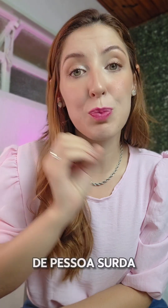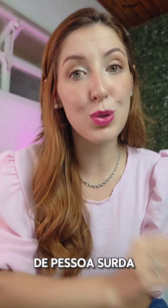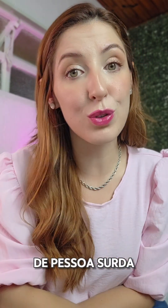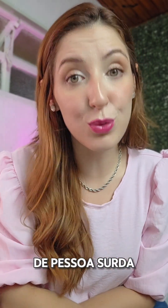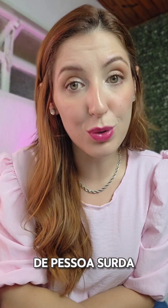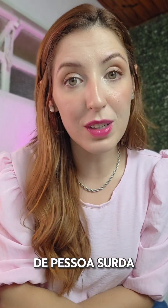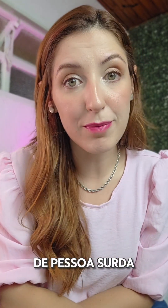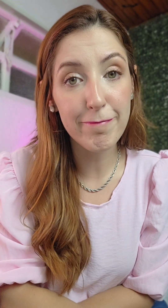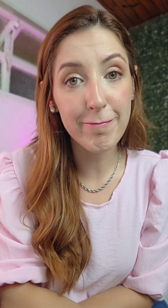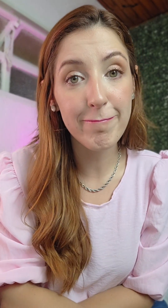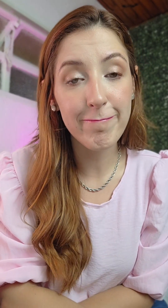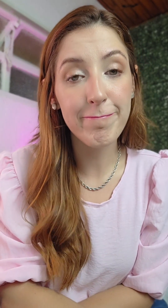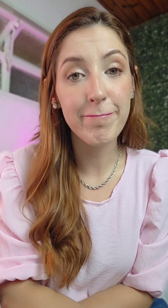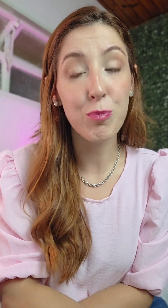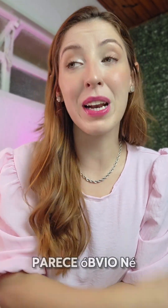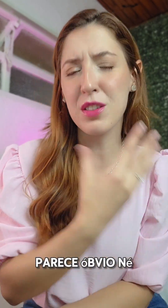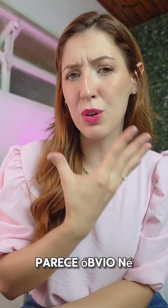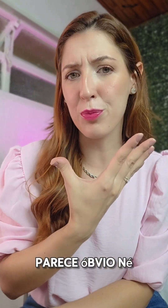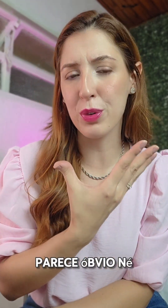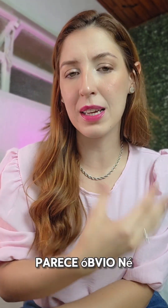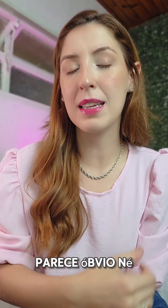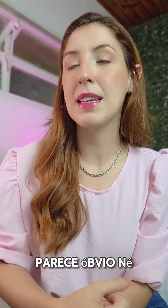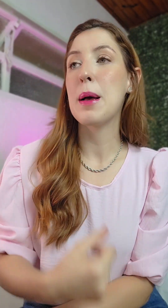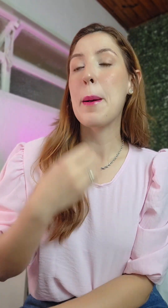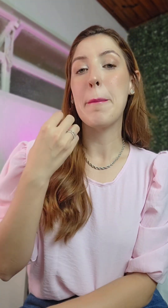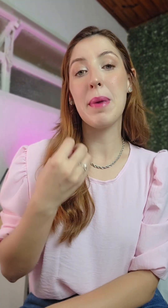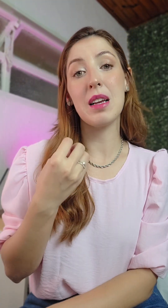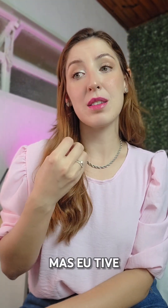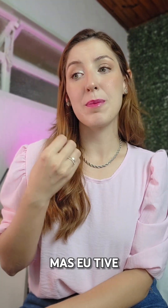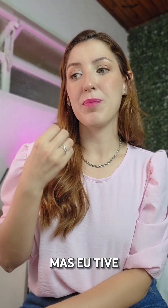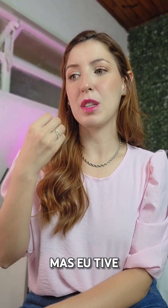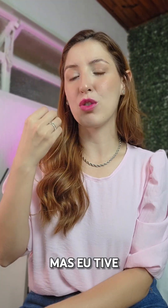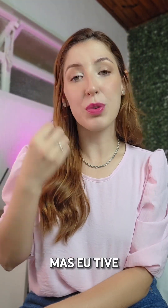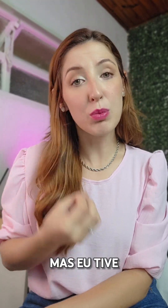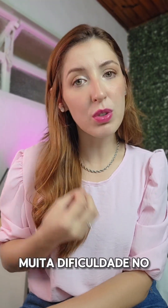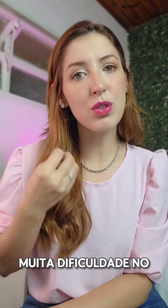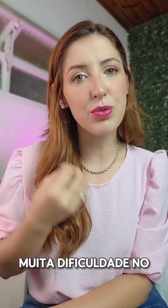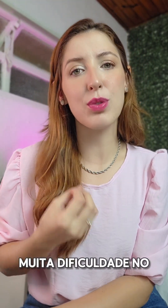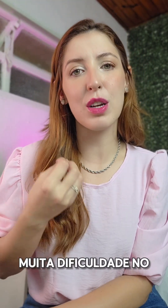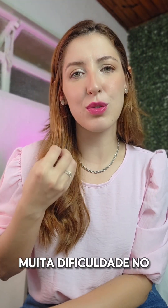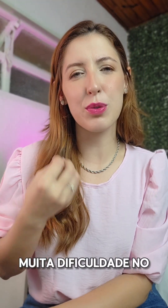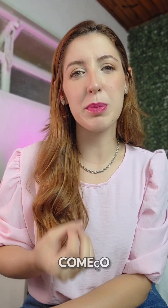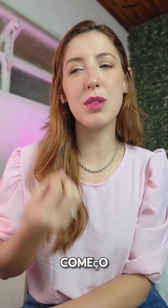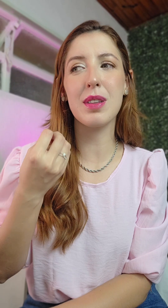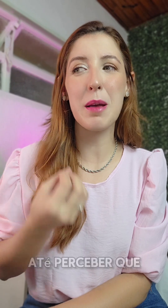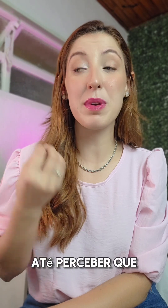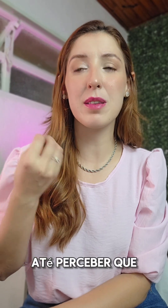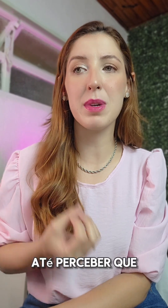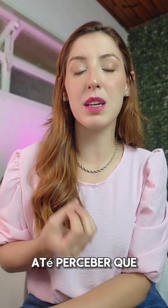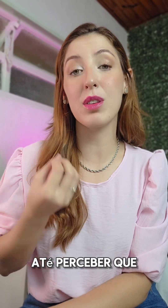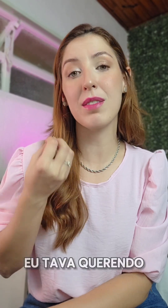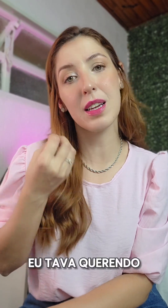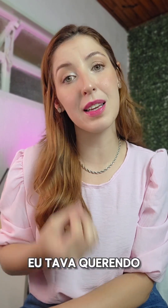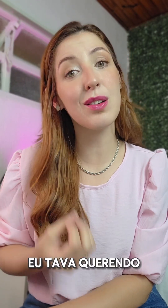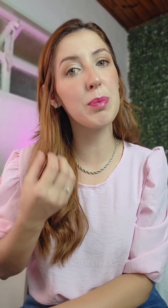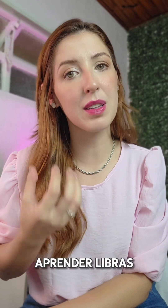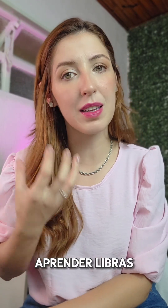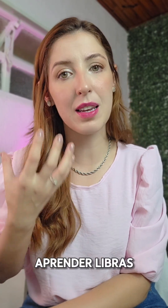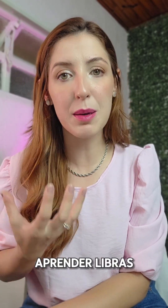pessoa surda. Parece óbvio, né? Mas eu tive muita dificuldade no começo até perceber que eu estava querendo aprender